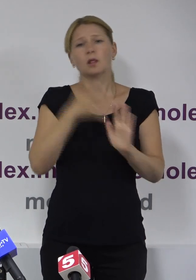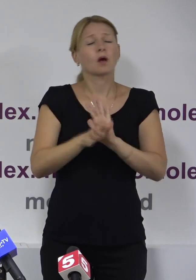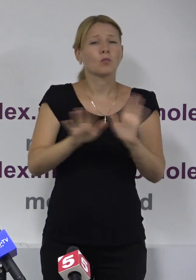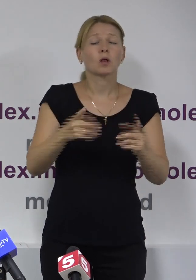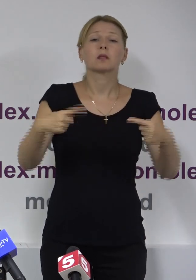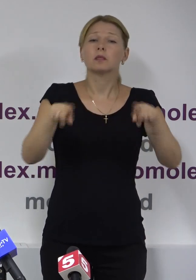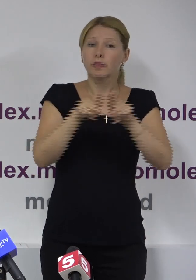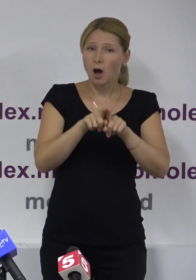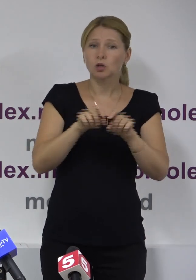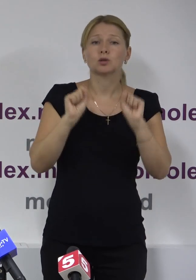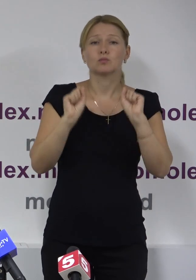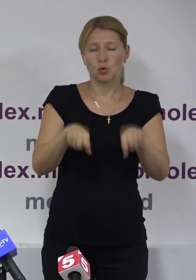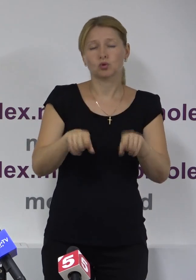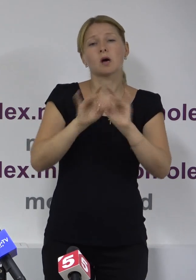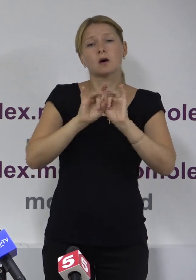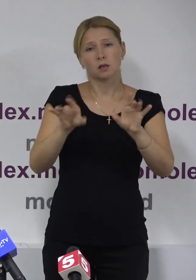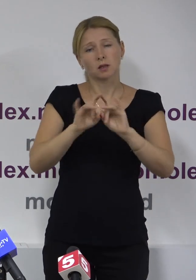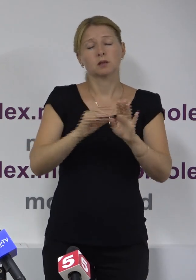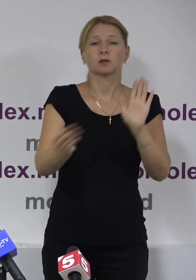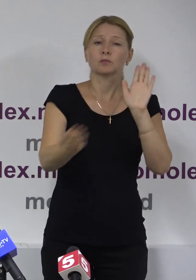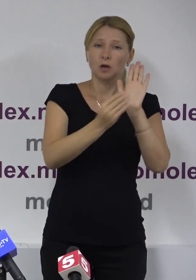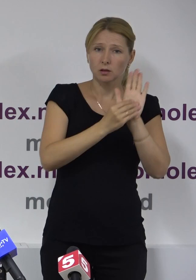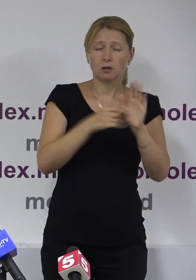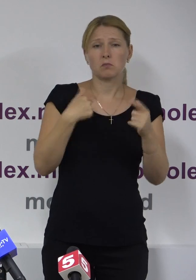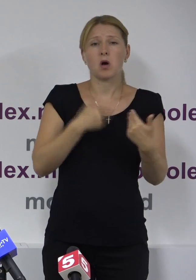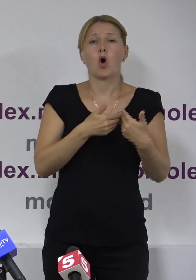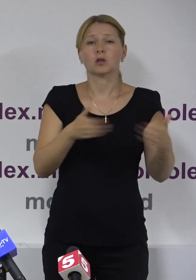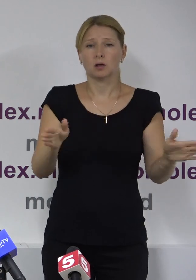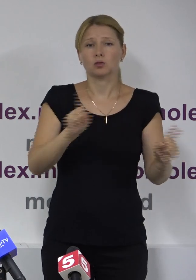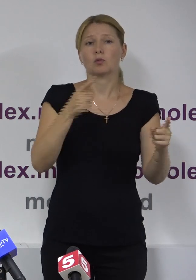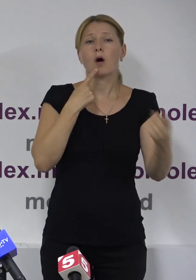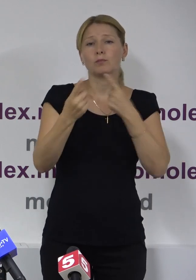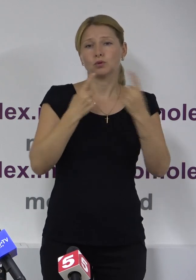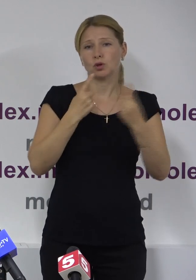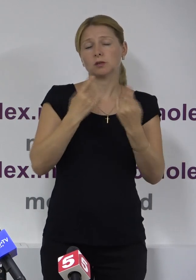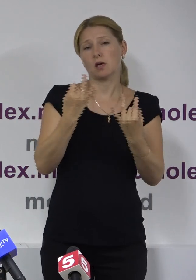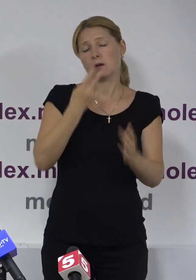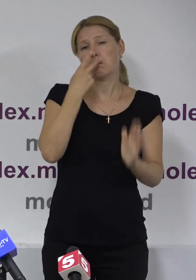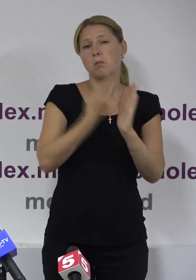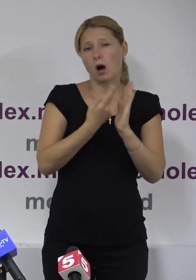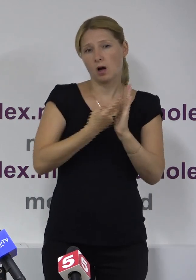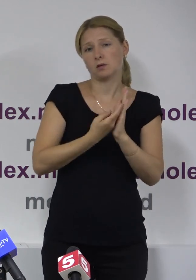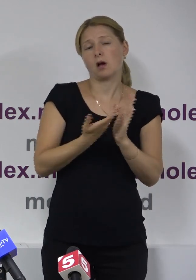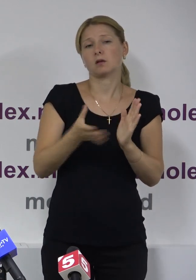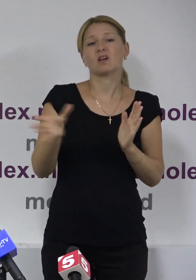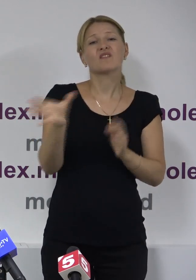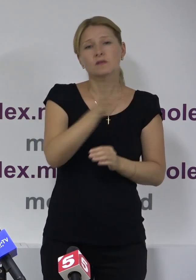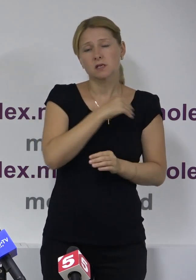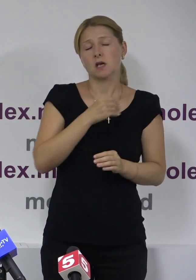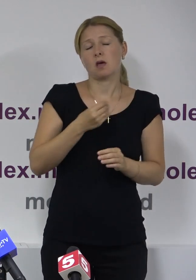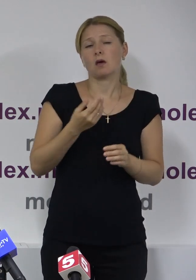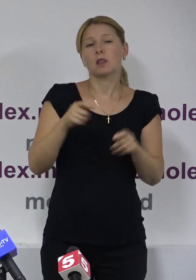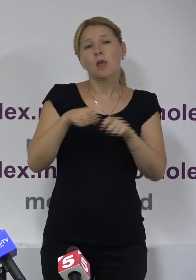fi elaborate, suntem întotdeauna deschiși să discutăm și să prezentăm argumente pentru cele